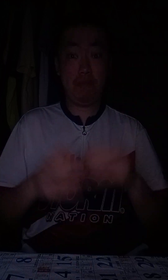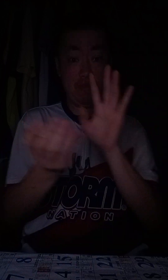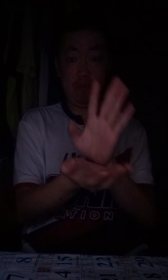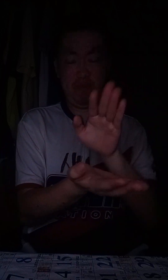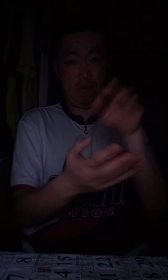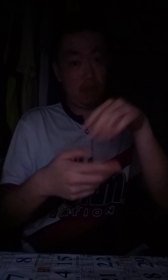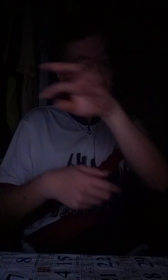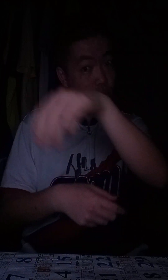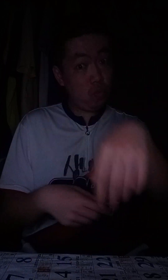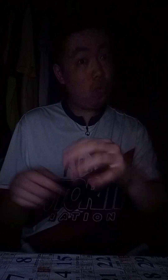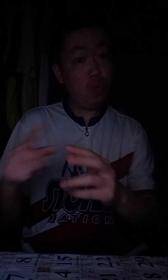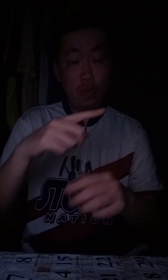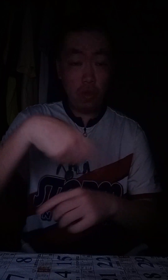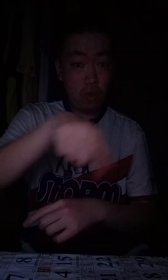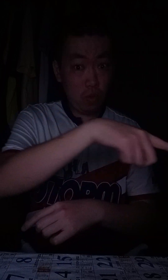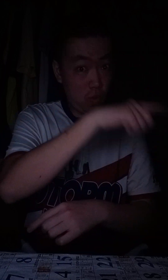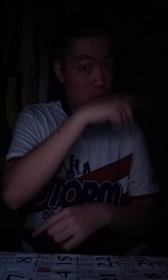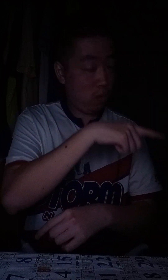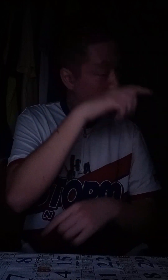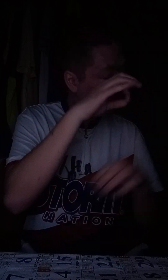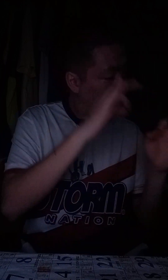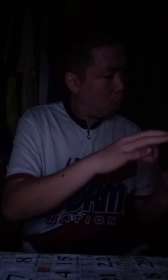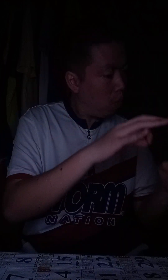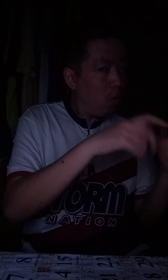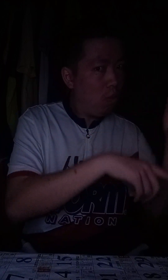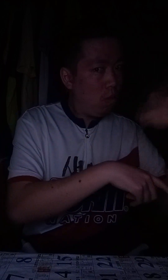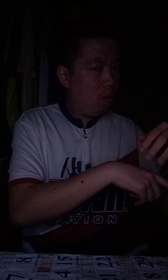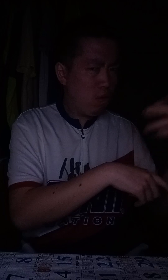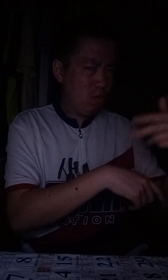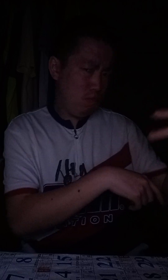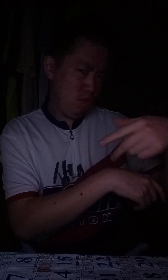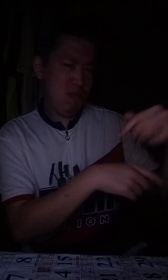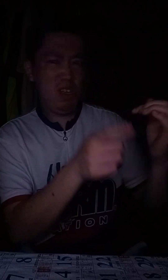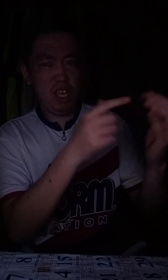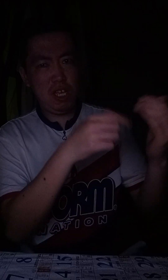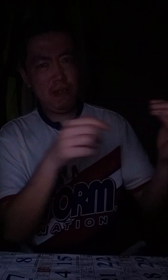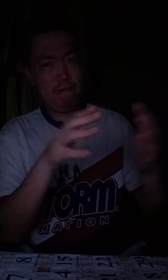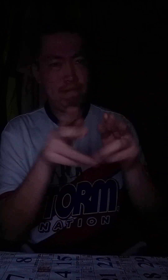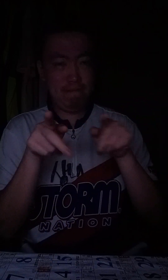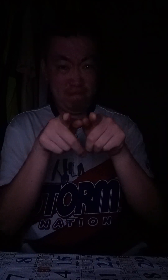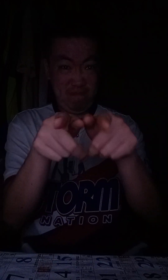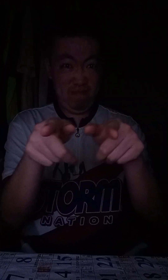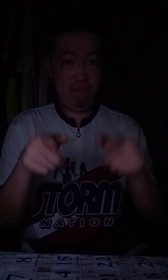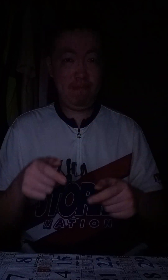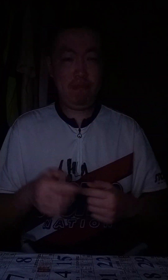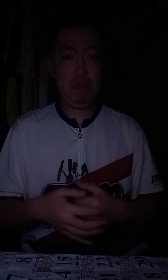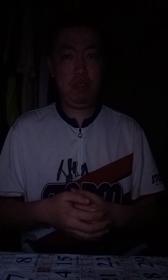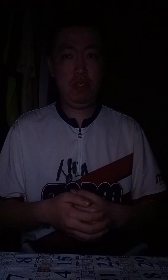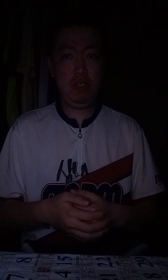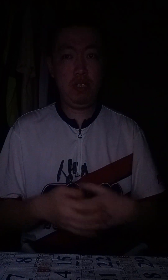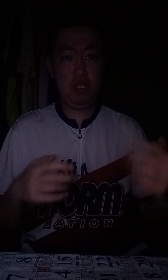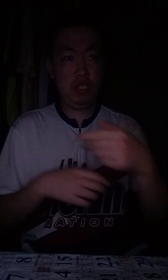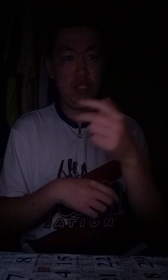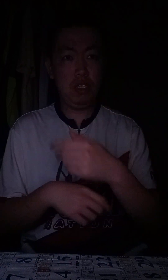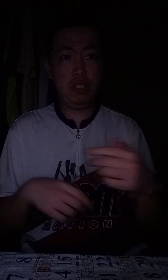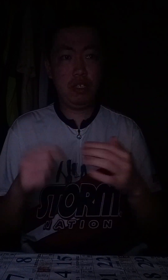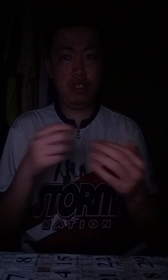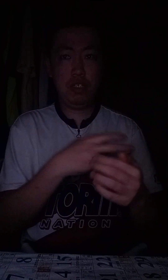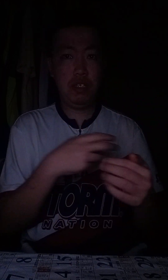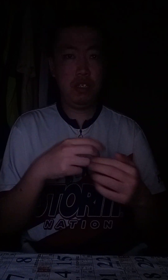회전하는 걸 우회전하는 것 같아 그 사이에 들어가면서 아마 버스가 무리하게 앞서가려고 하다가 사고 당시 이 마을버스 안에는